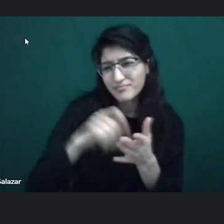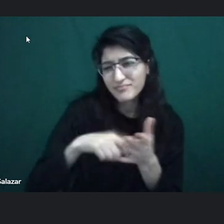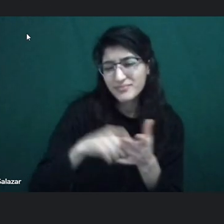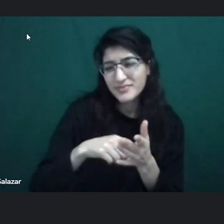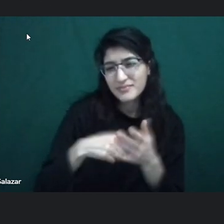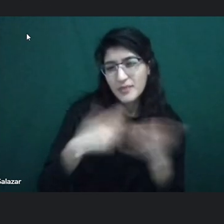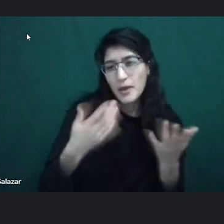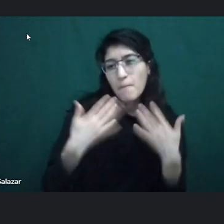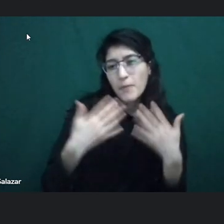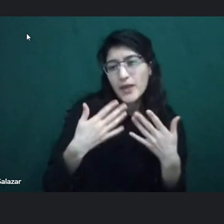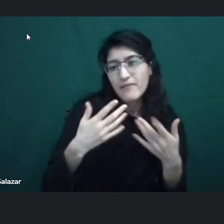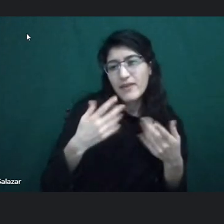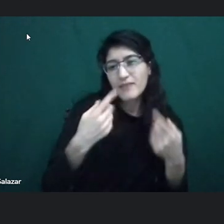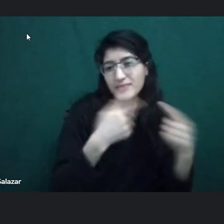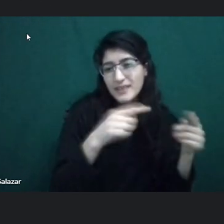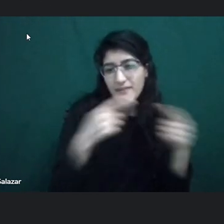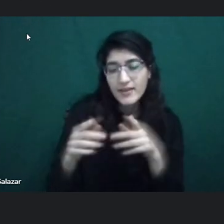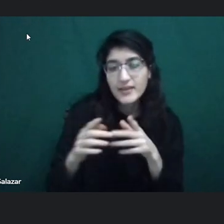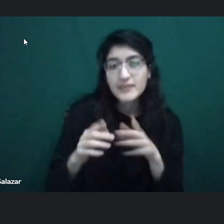de ING.